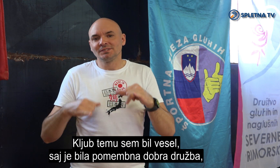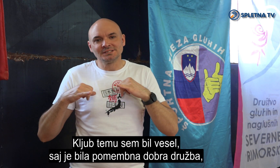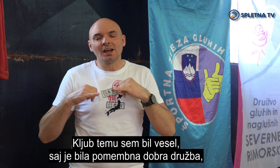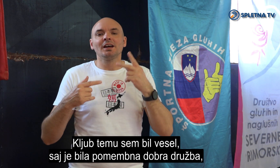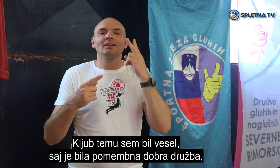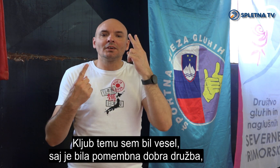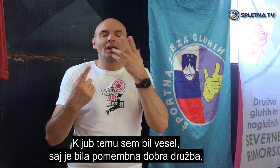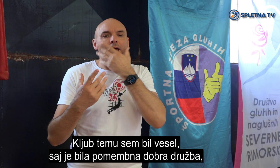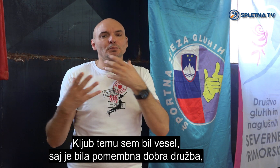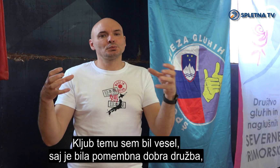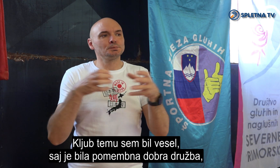Just because it's easy,